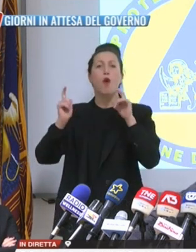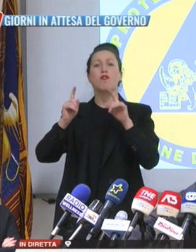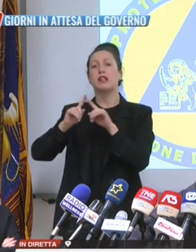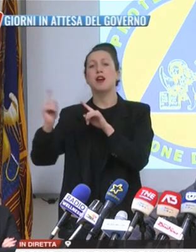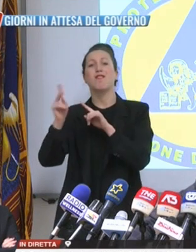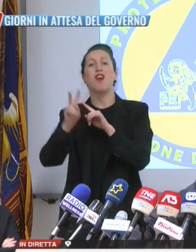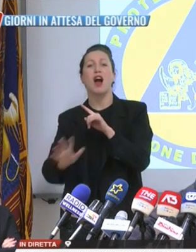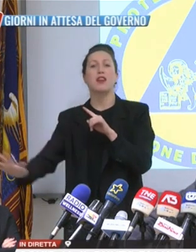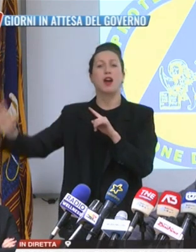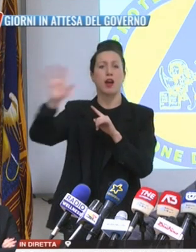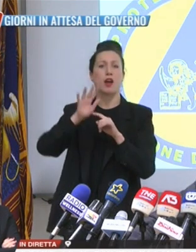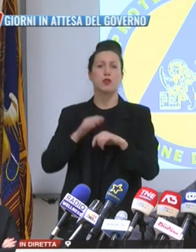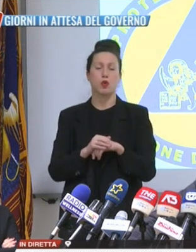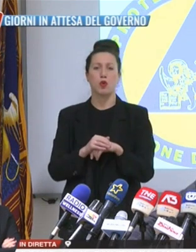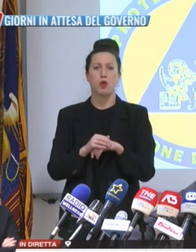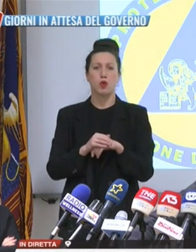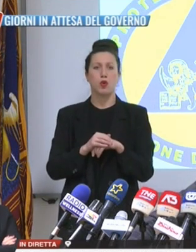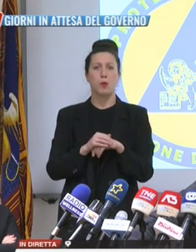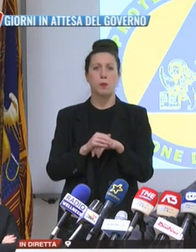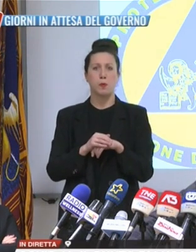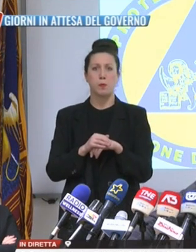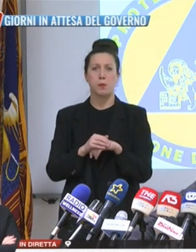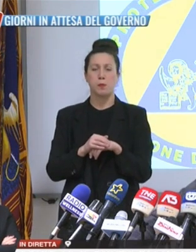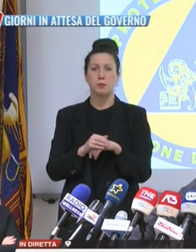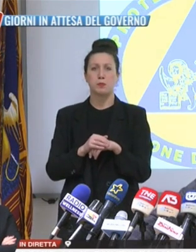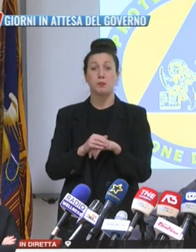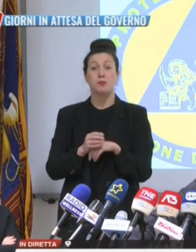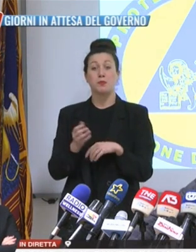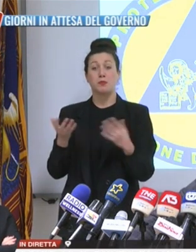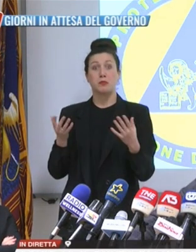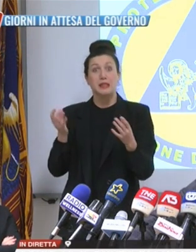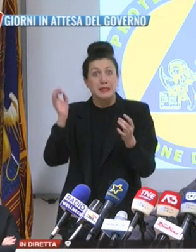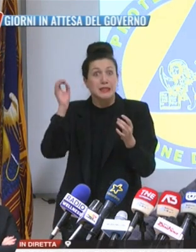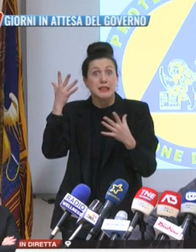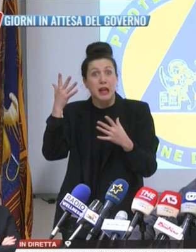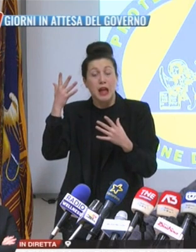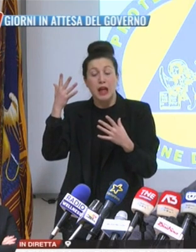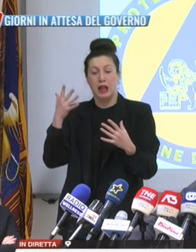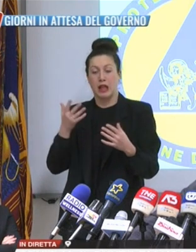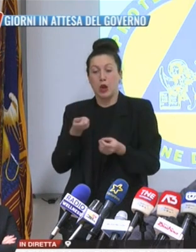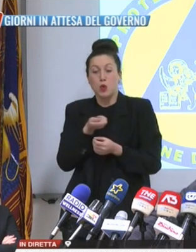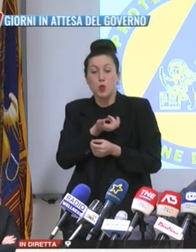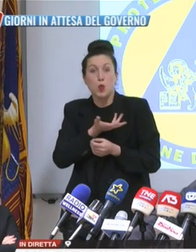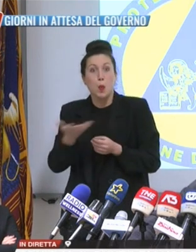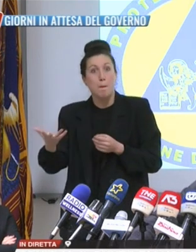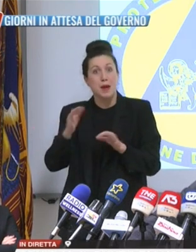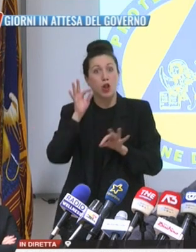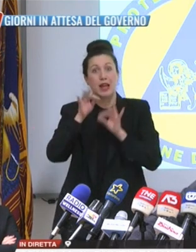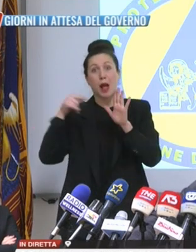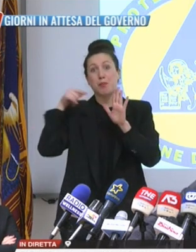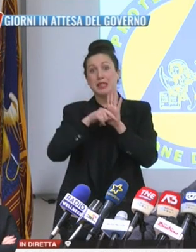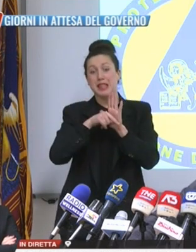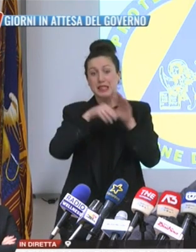che qualora avessimo notizia che avessero taroccato i numeri, abbiamo l'obbligo di denunciarli e di